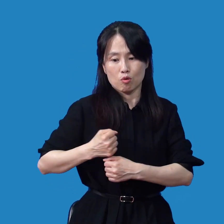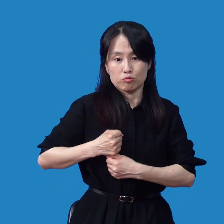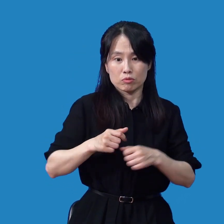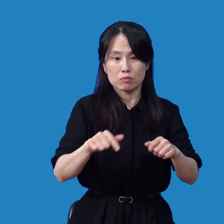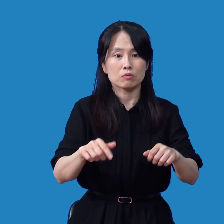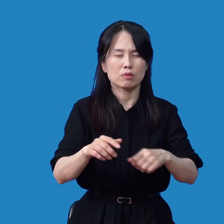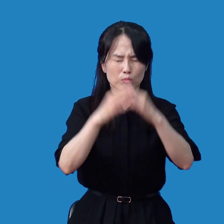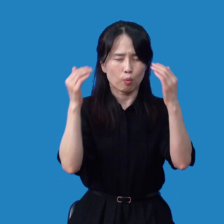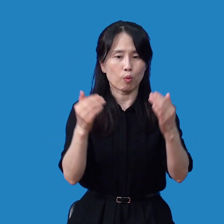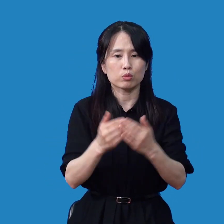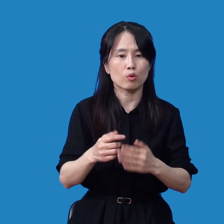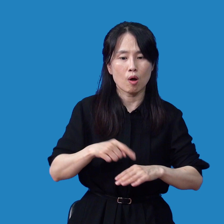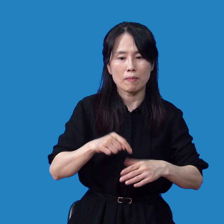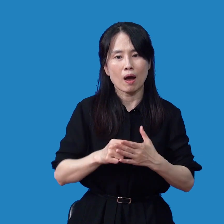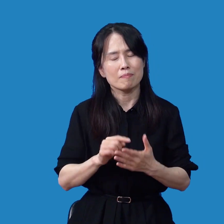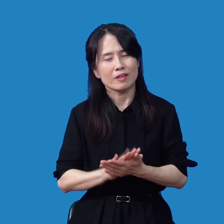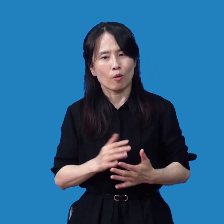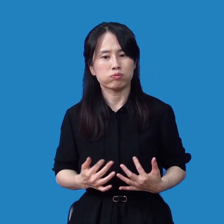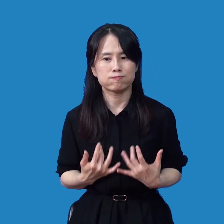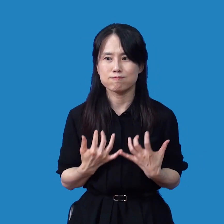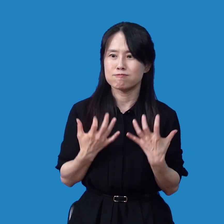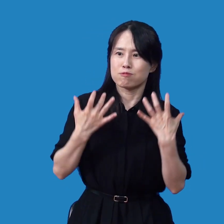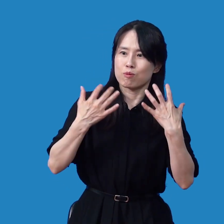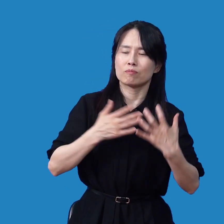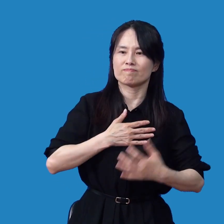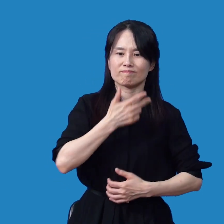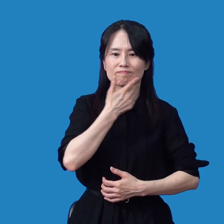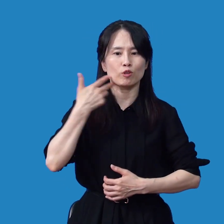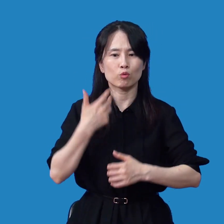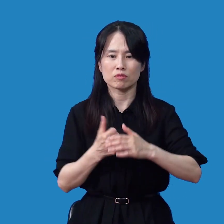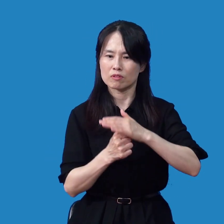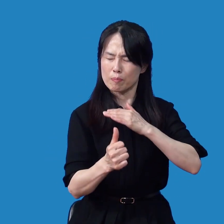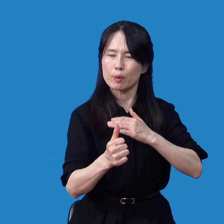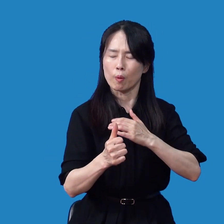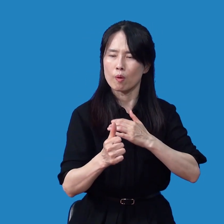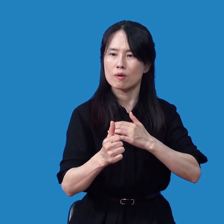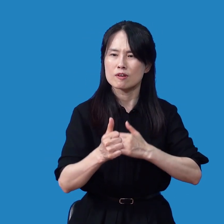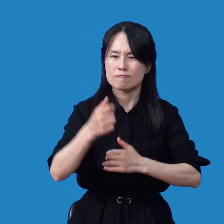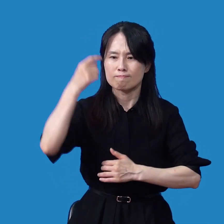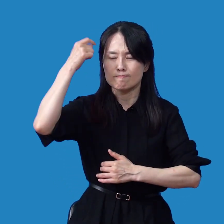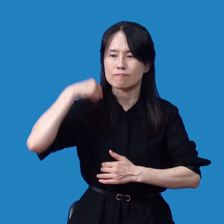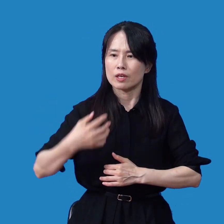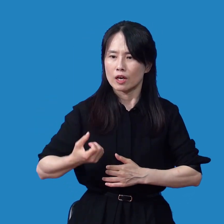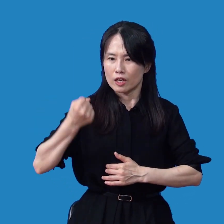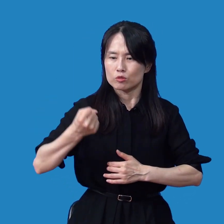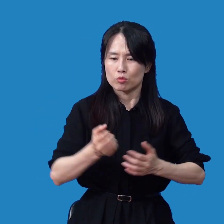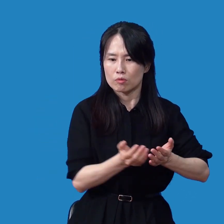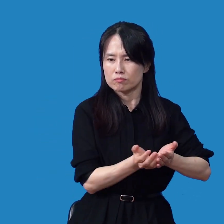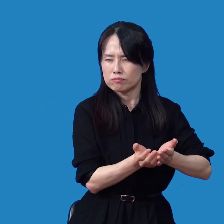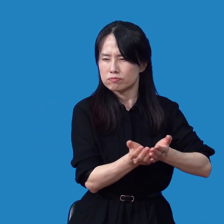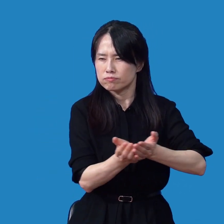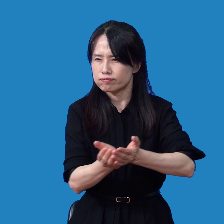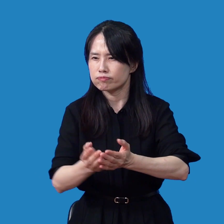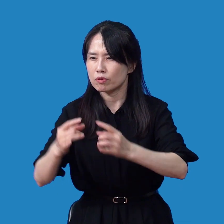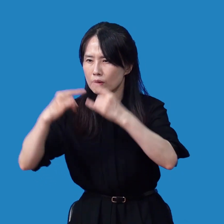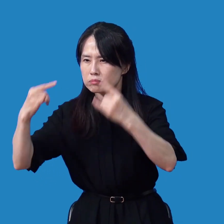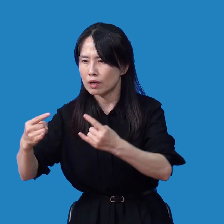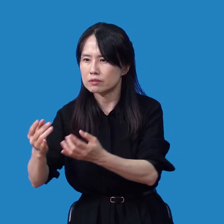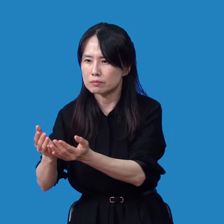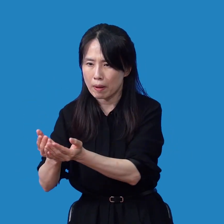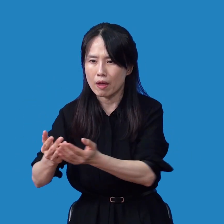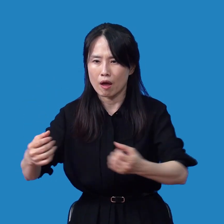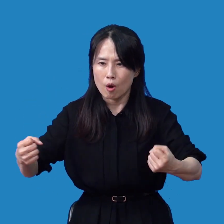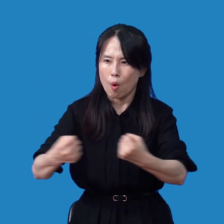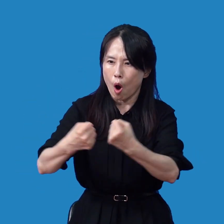그래서 각자가 영국을 대표한다는 그런 마음으로 나아가서 죽기 살기로 싸웠습니다. 마침내 그